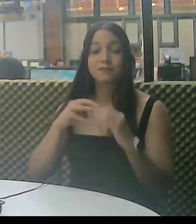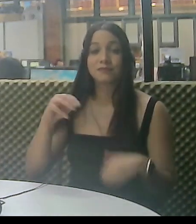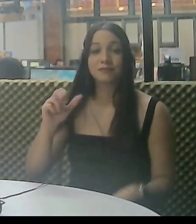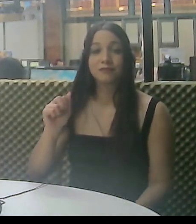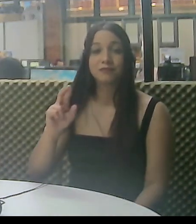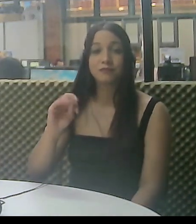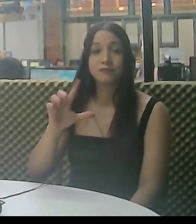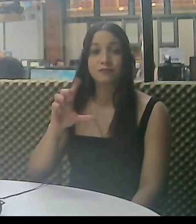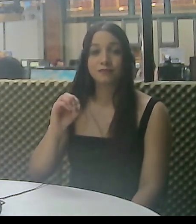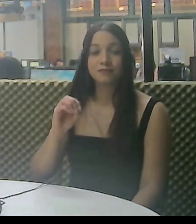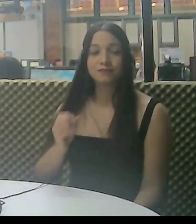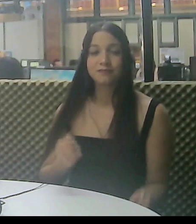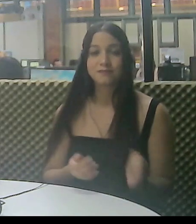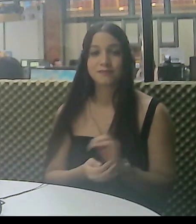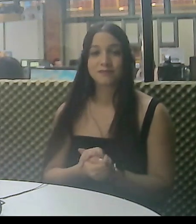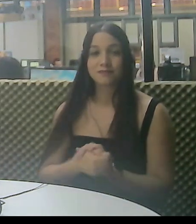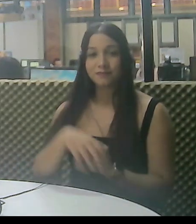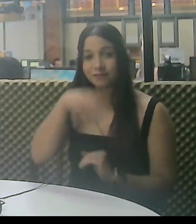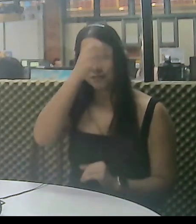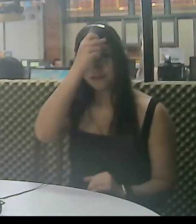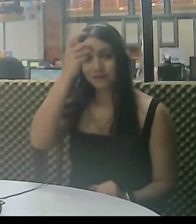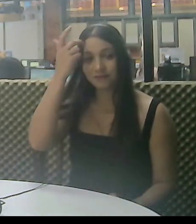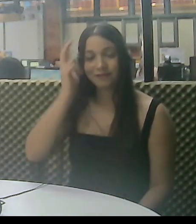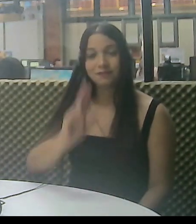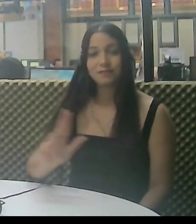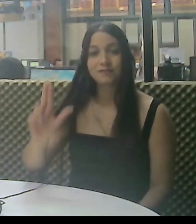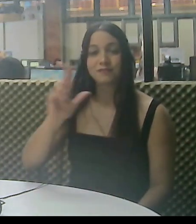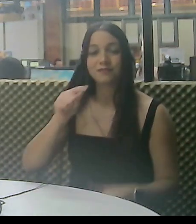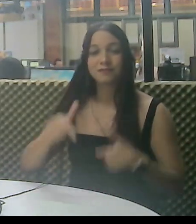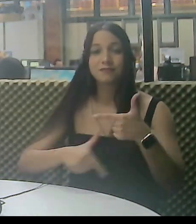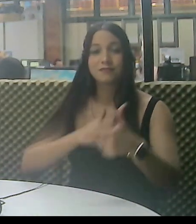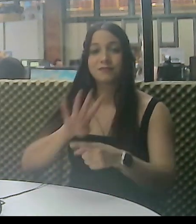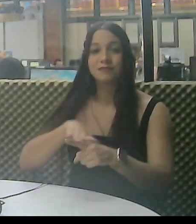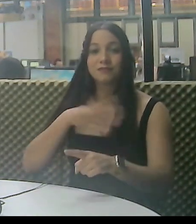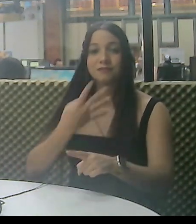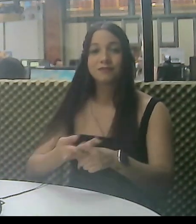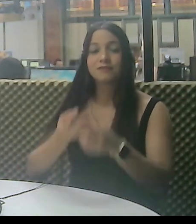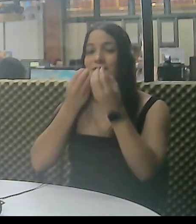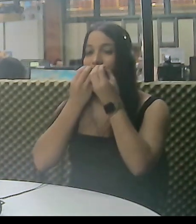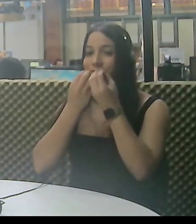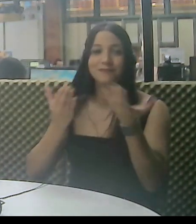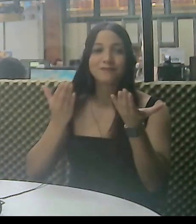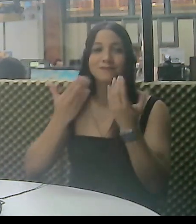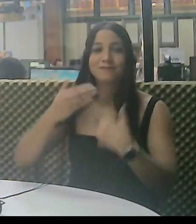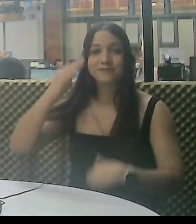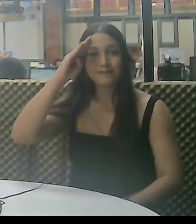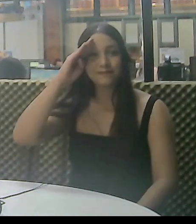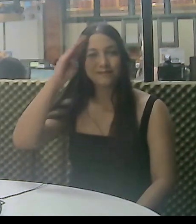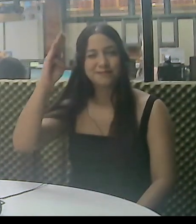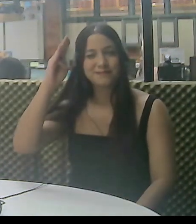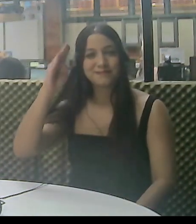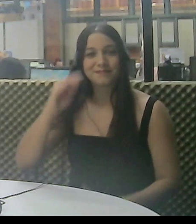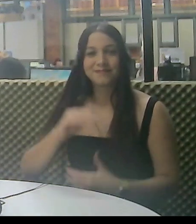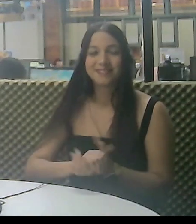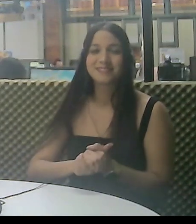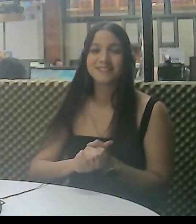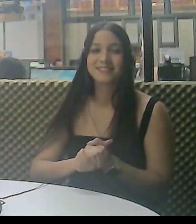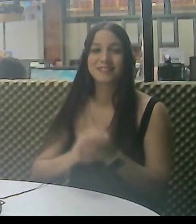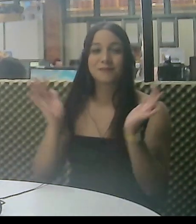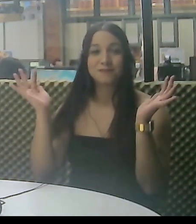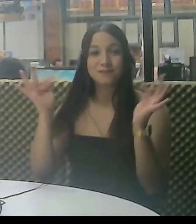Comunicação, Marco Túlio de Castro Kalimann. Prefeitura de Uberlândia. Fazer mais, fazer bem. Até a